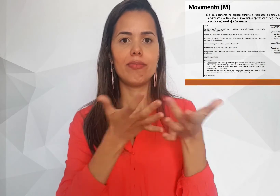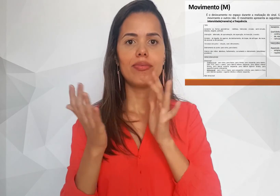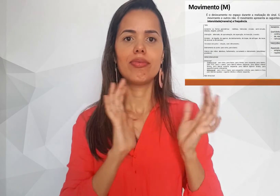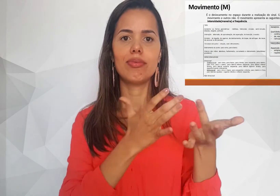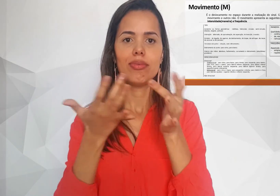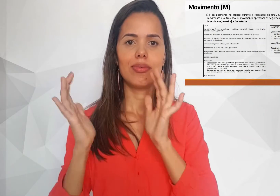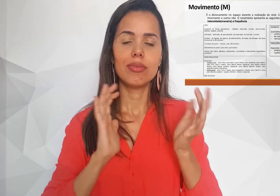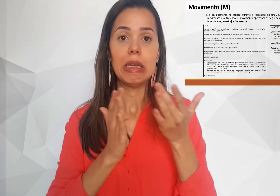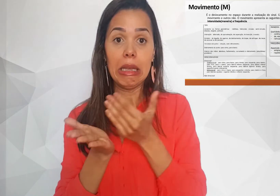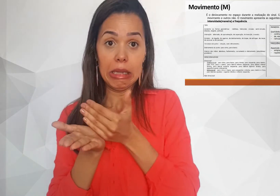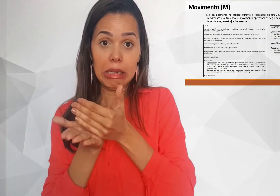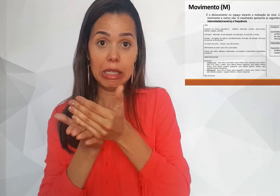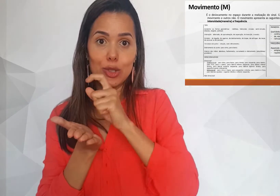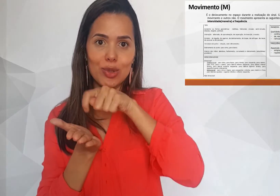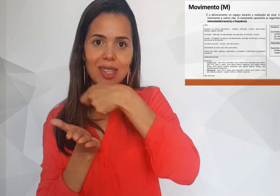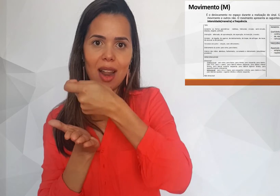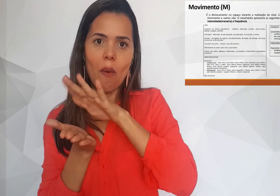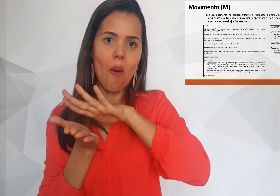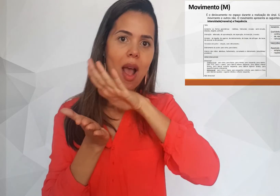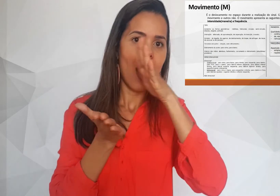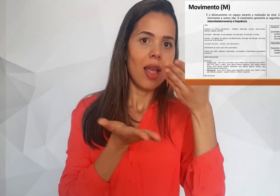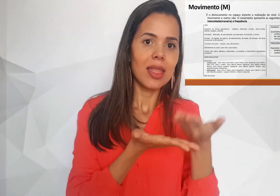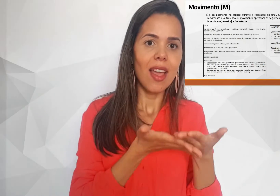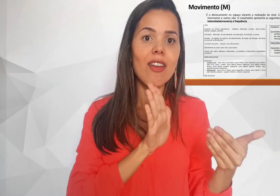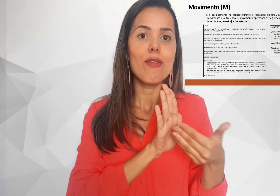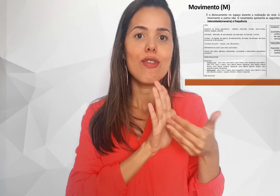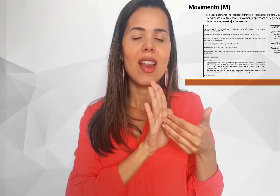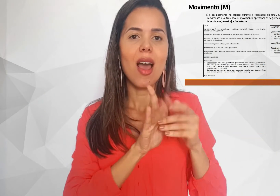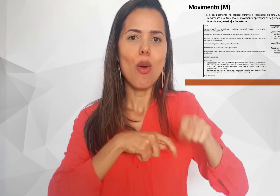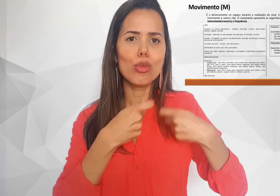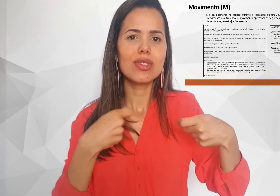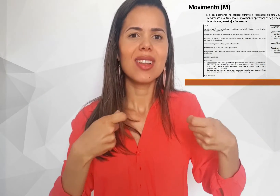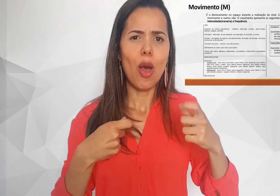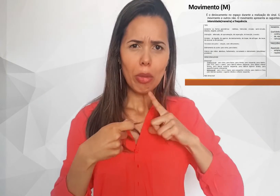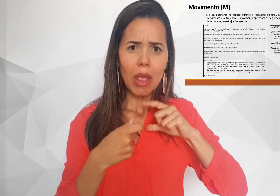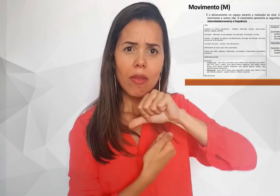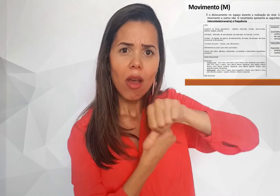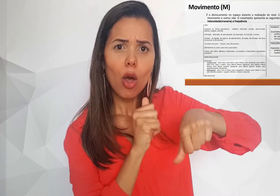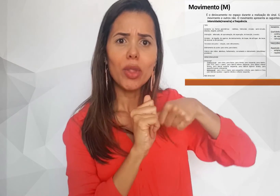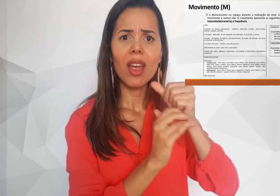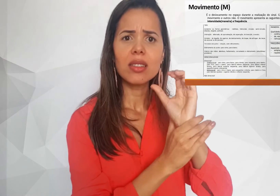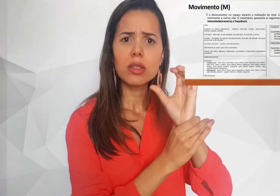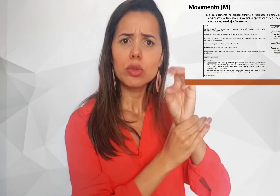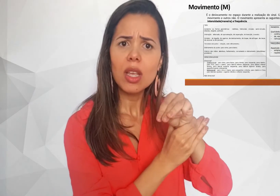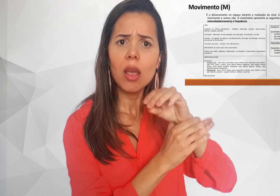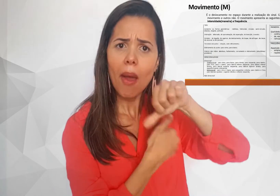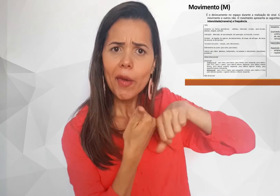a articulação, né? Como ela está posta para início da articulação de determinado sinal, mas também qual é a